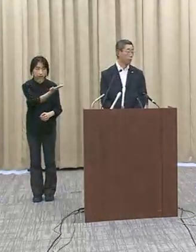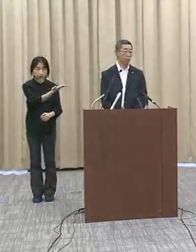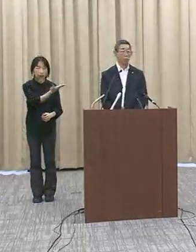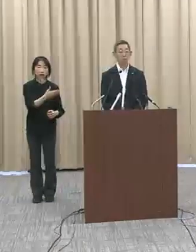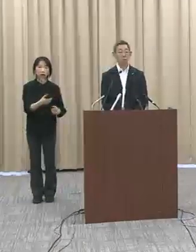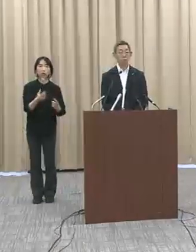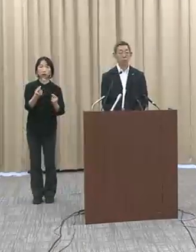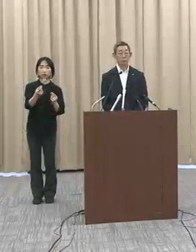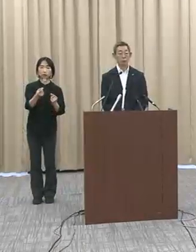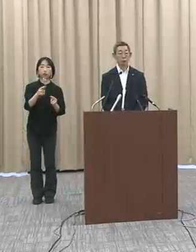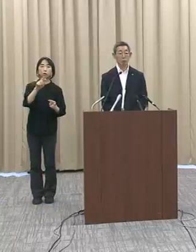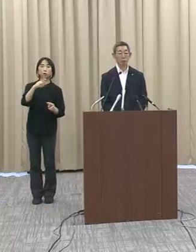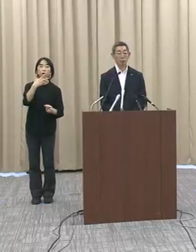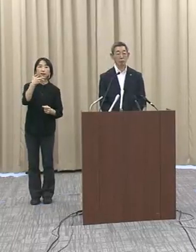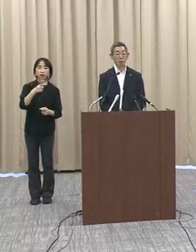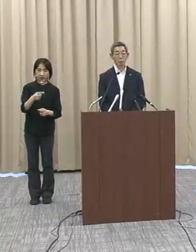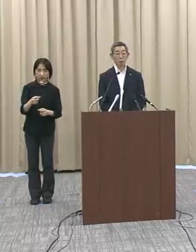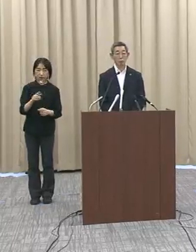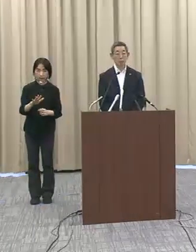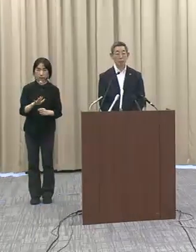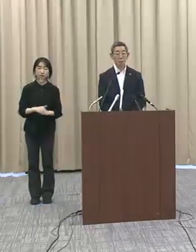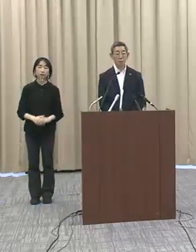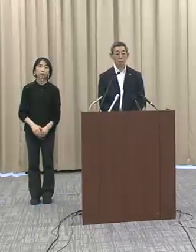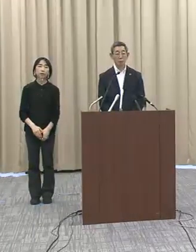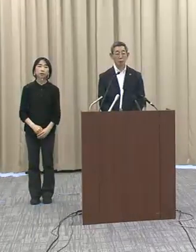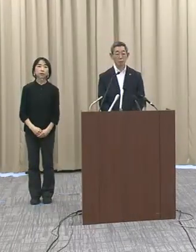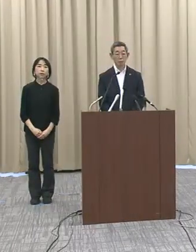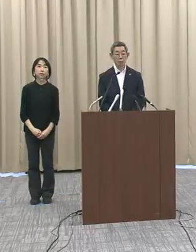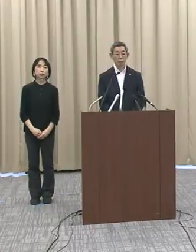18です、 はい、18です。はい、